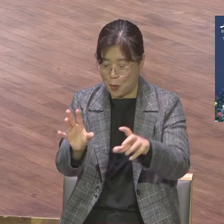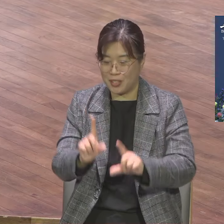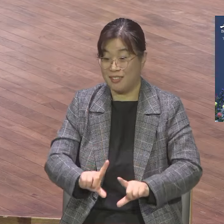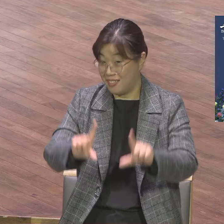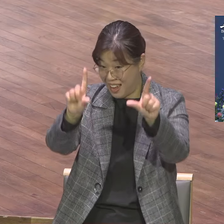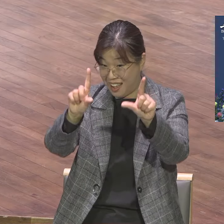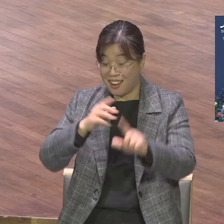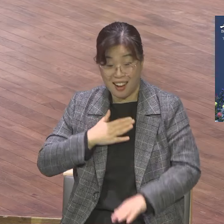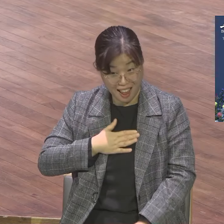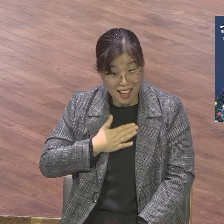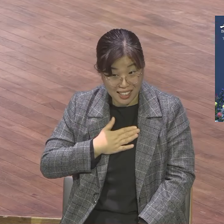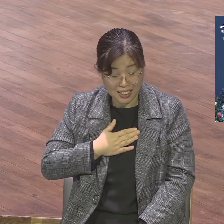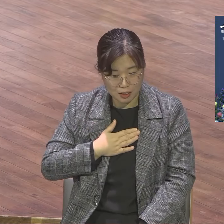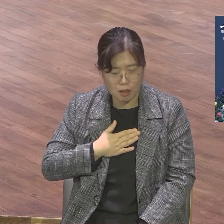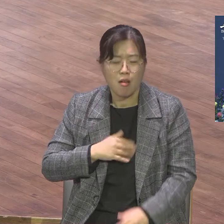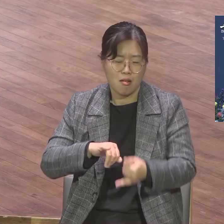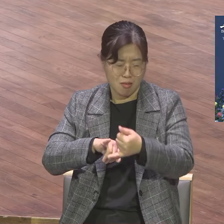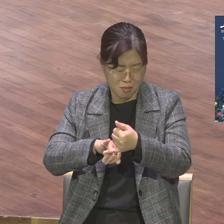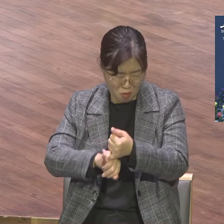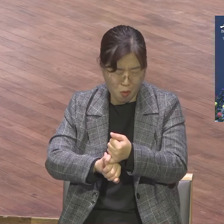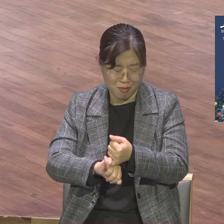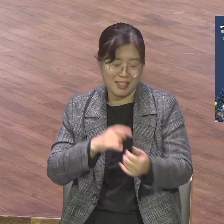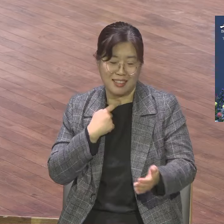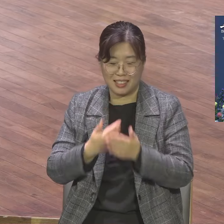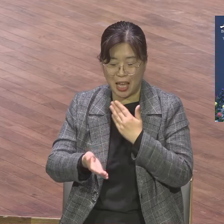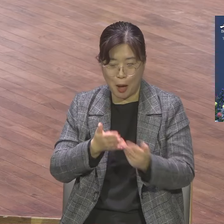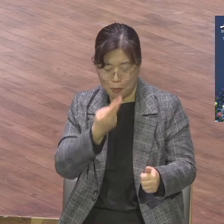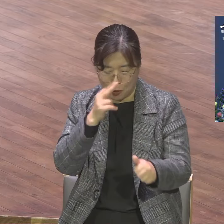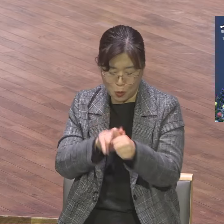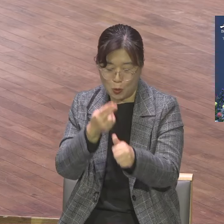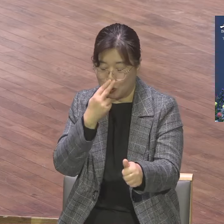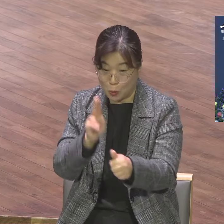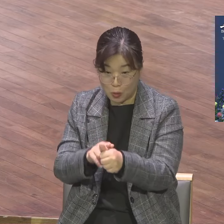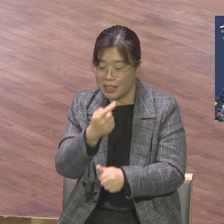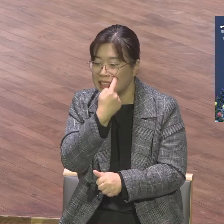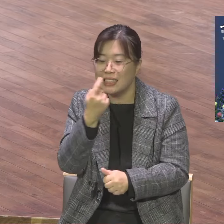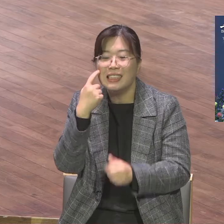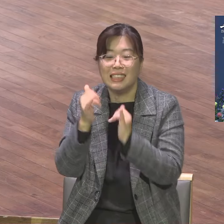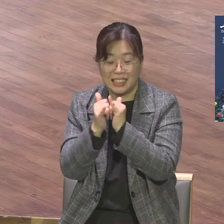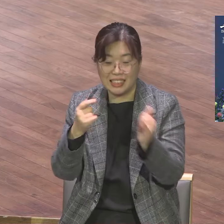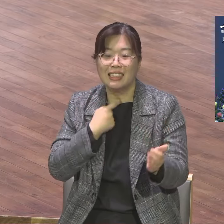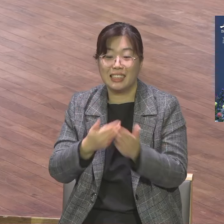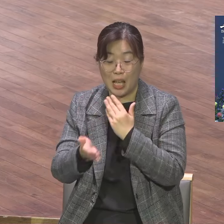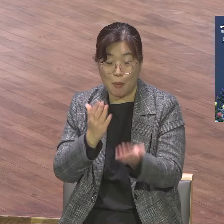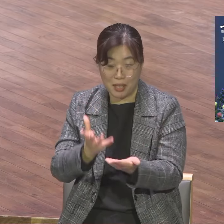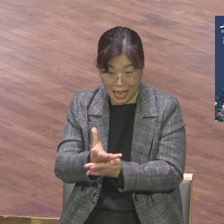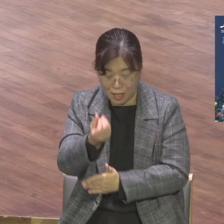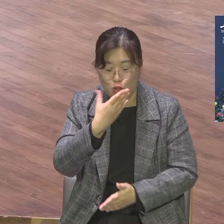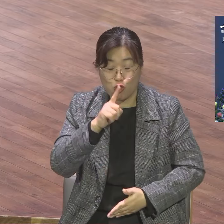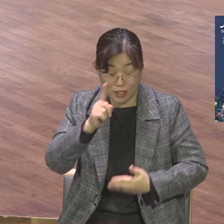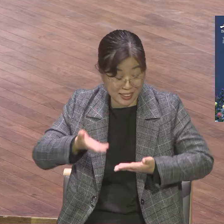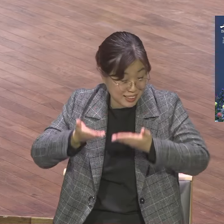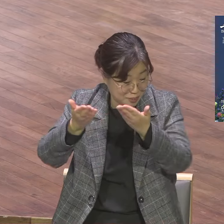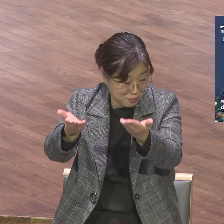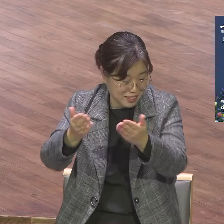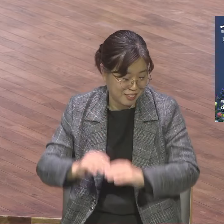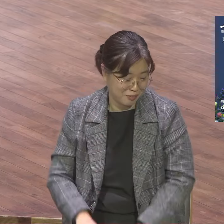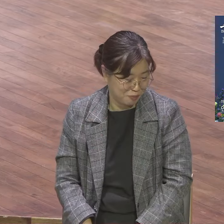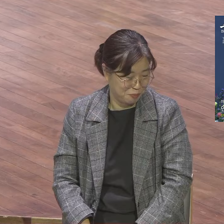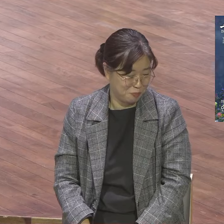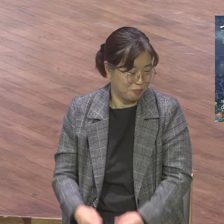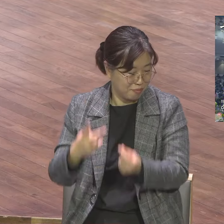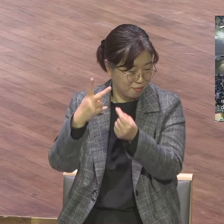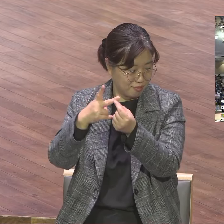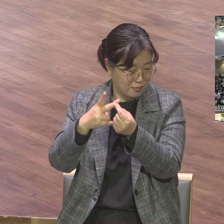순종하는 증인들 다 되시기를 주님으로 축복합니다. 둘째로 영적 화산의 삶입니다. 24절을 다시 봅니다.